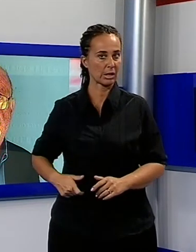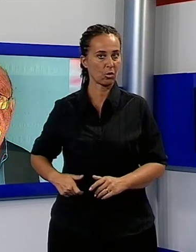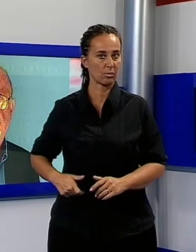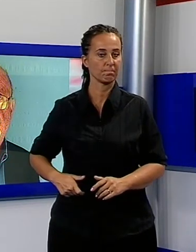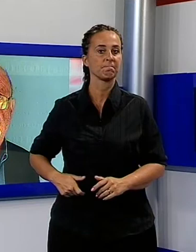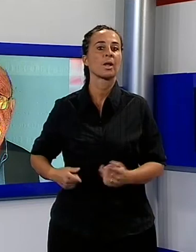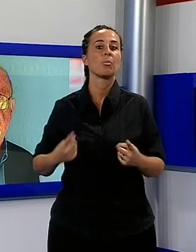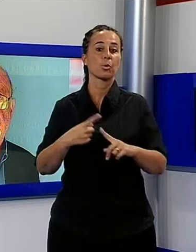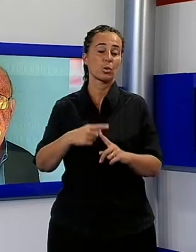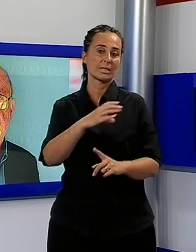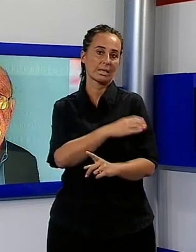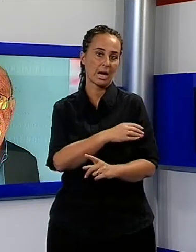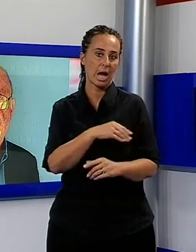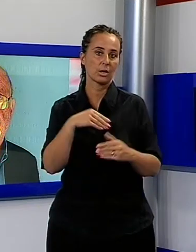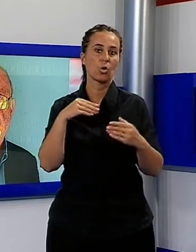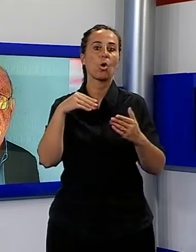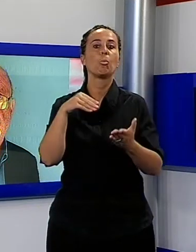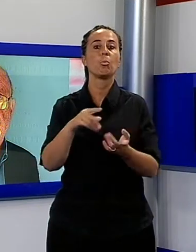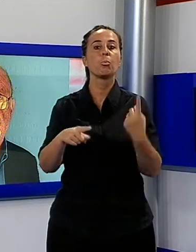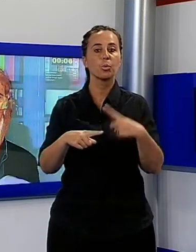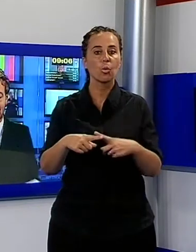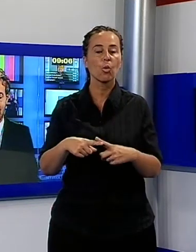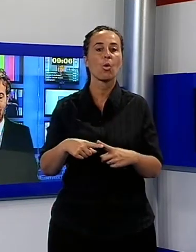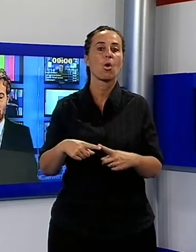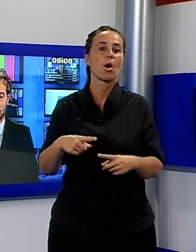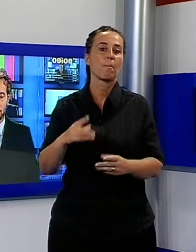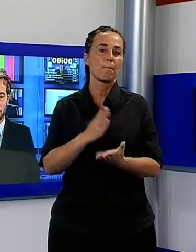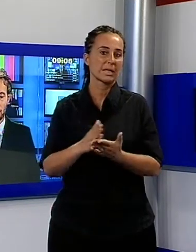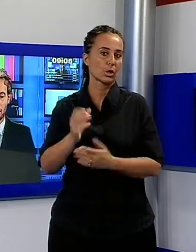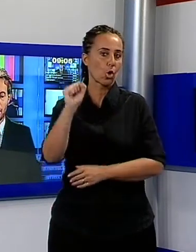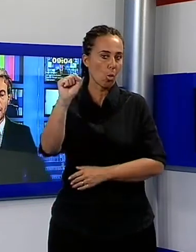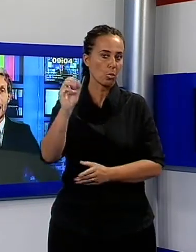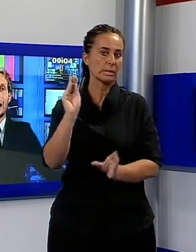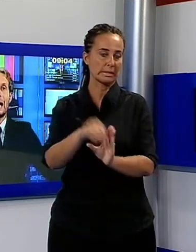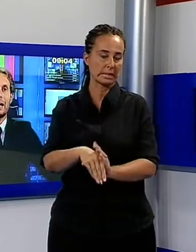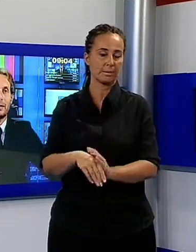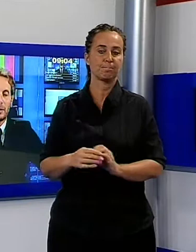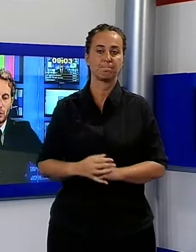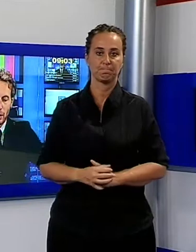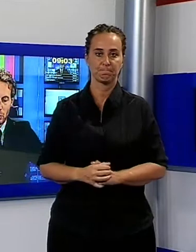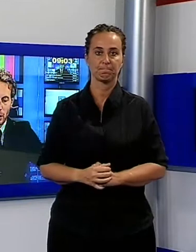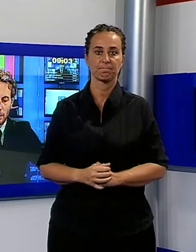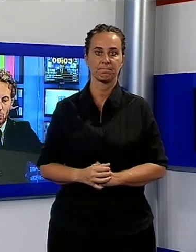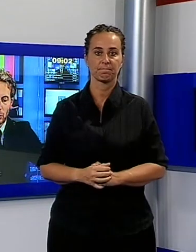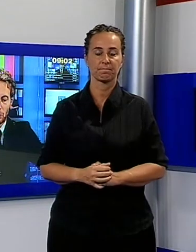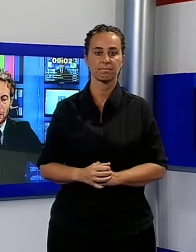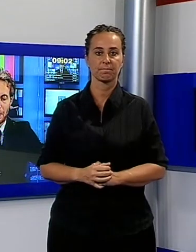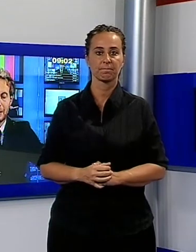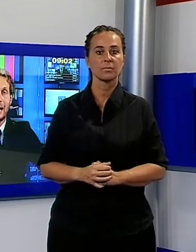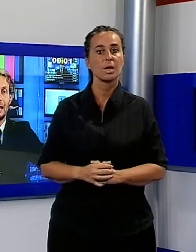FIGC e del Partito Comunista Italiano. La realizzazione di un progetto sperimentale di